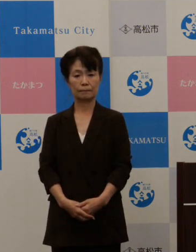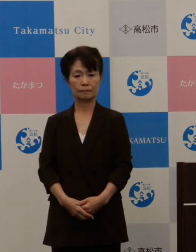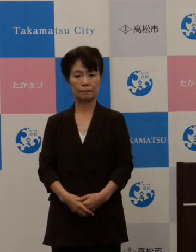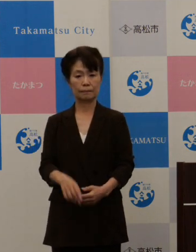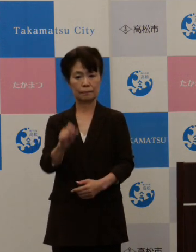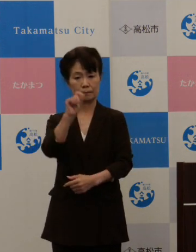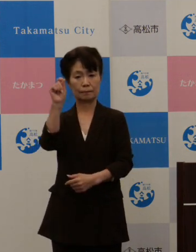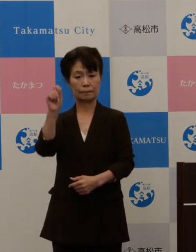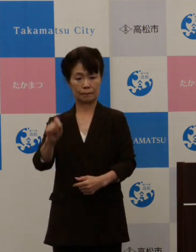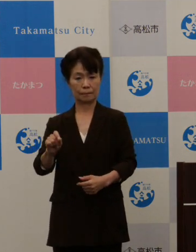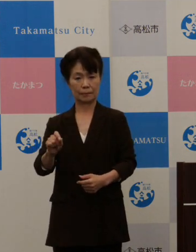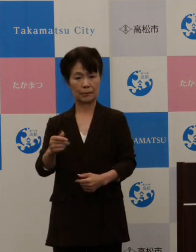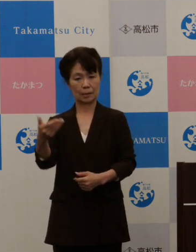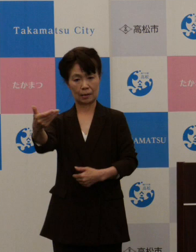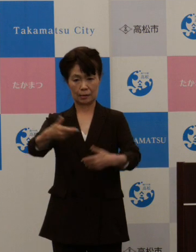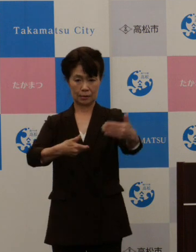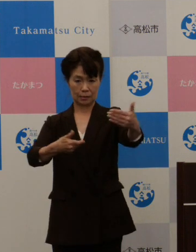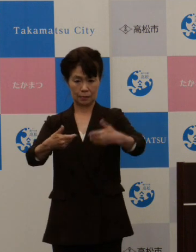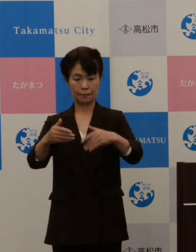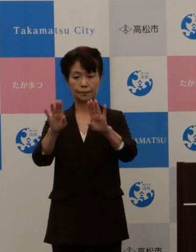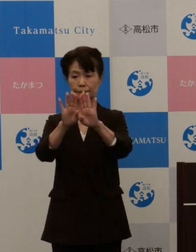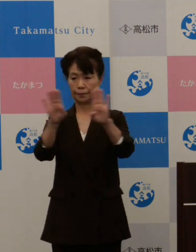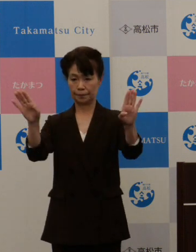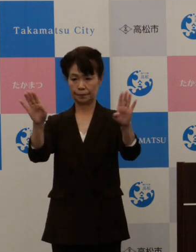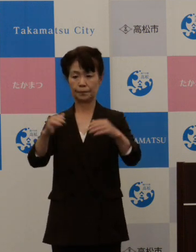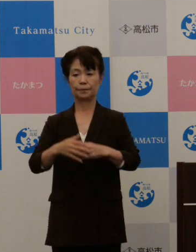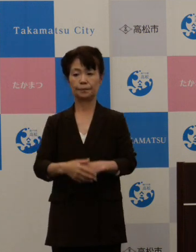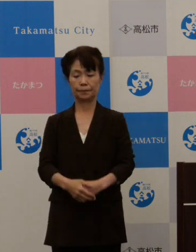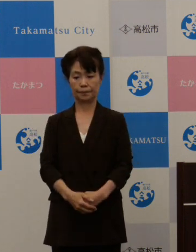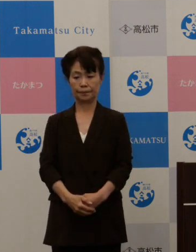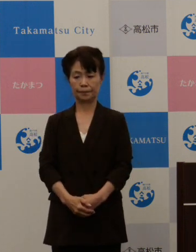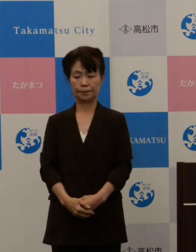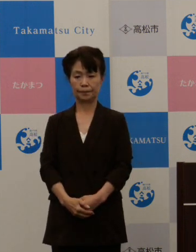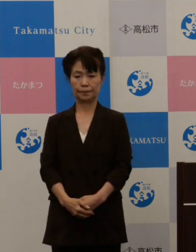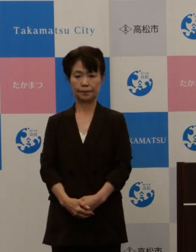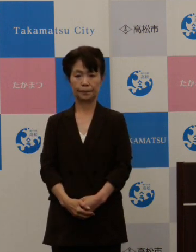それでは記者質問に移らさせていただきます。まず幹事社質問